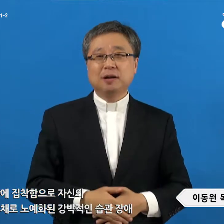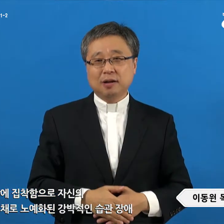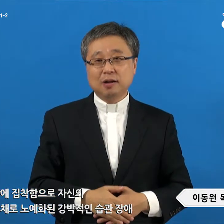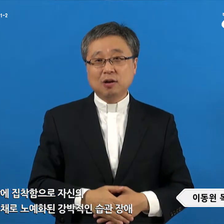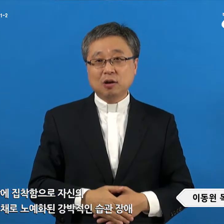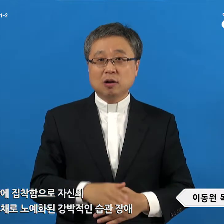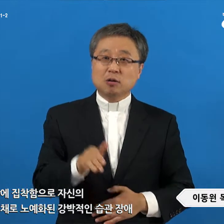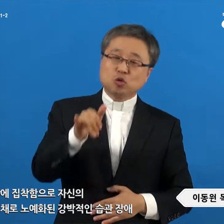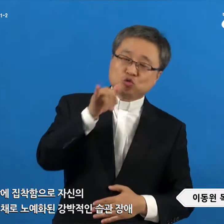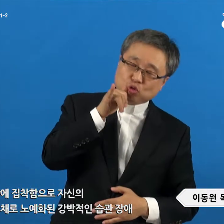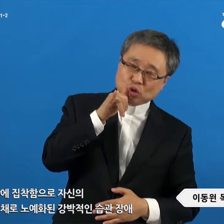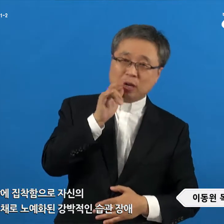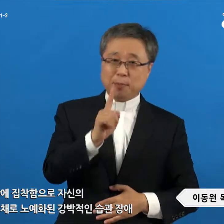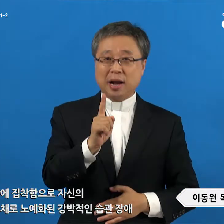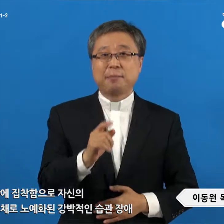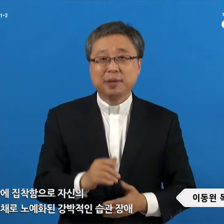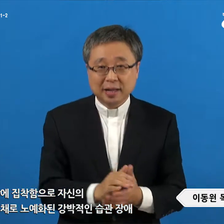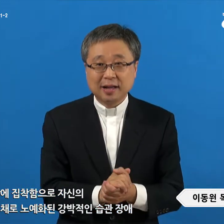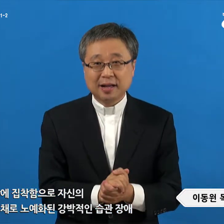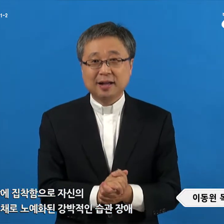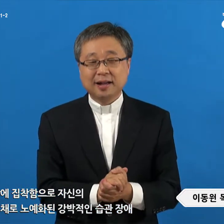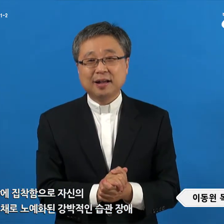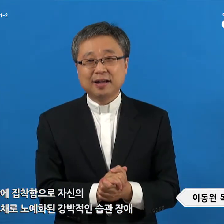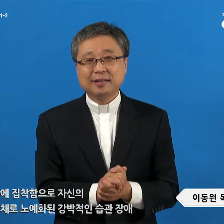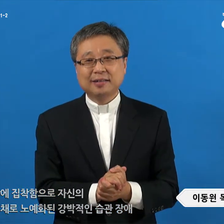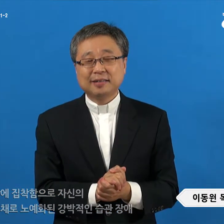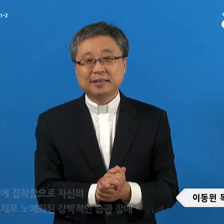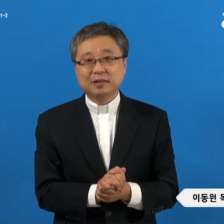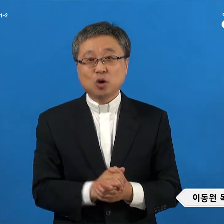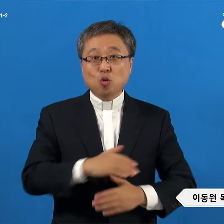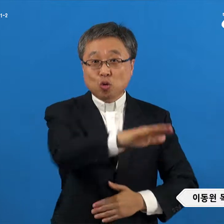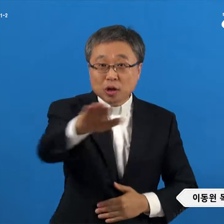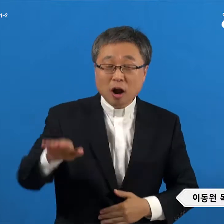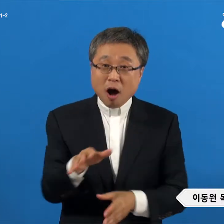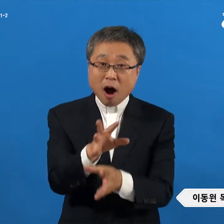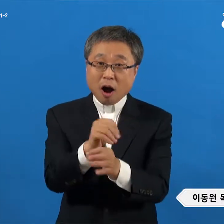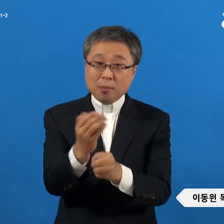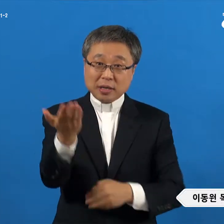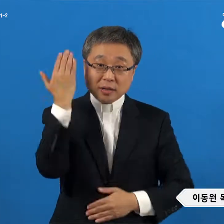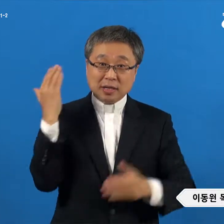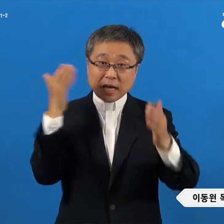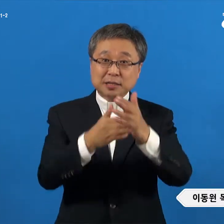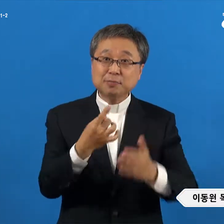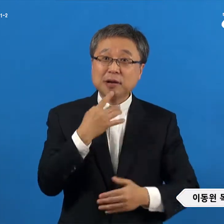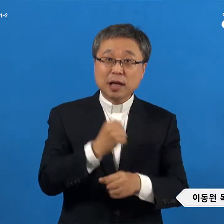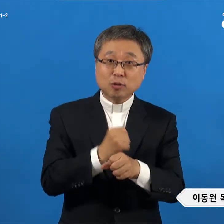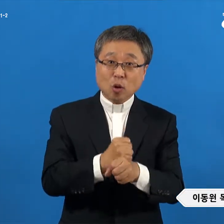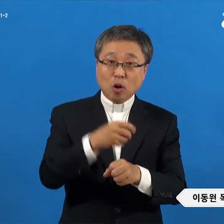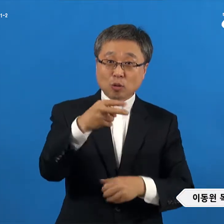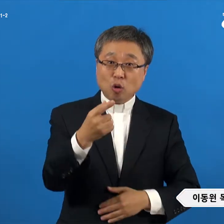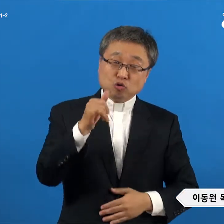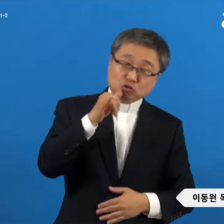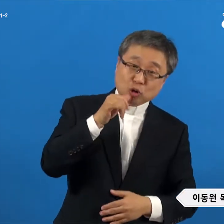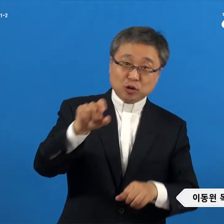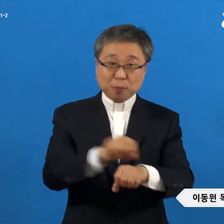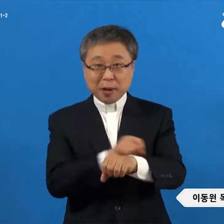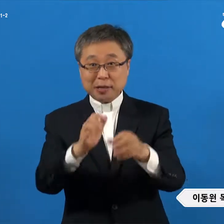어딕션, 중독이다, 이런 말을 합니다. 우리는 얼마 전까지만 해도 중독 그러면 특별한 사람들에게만 있는